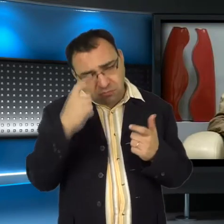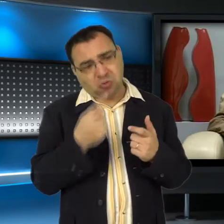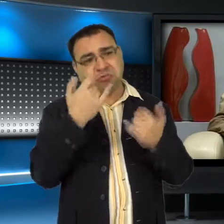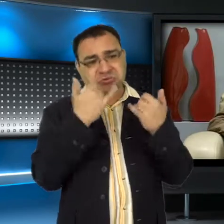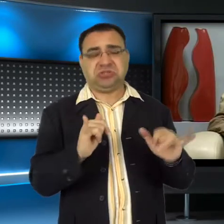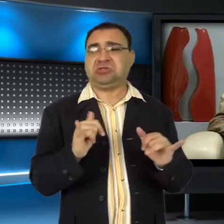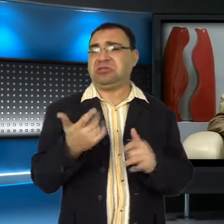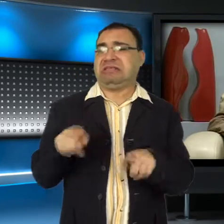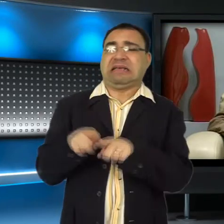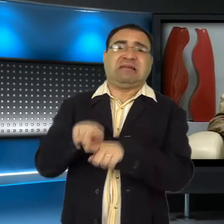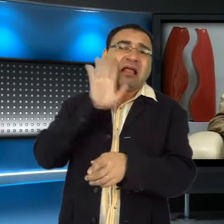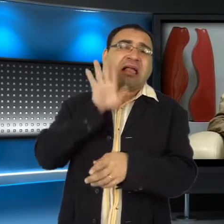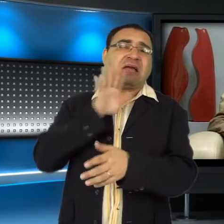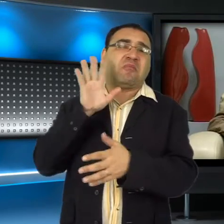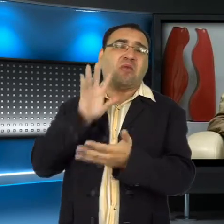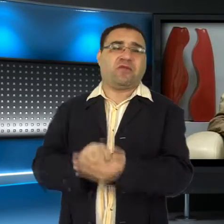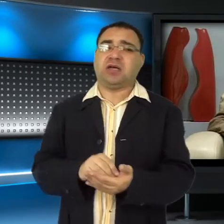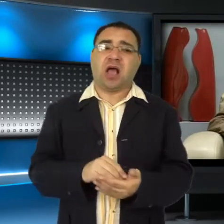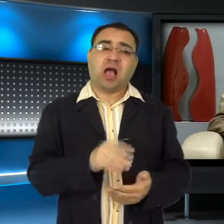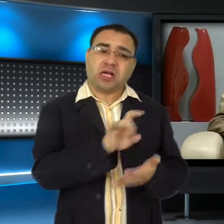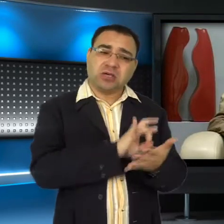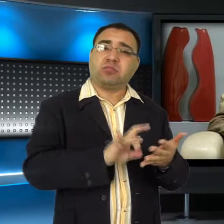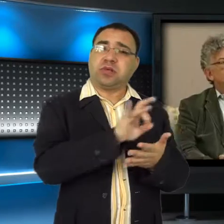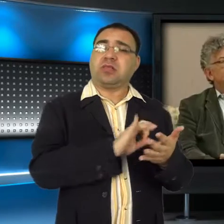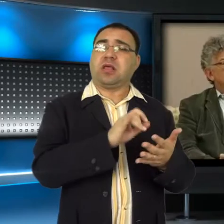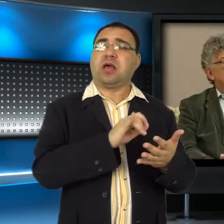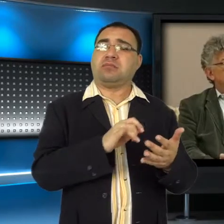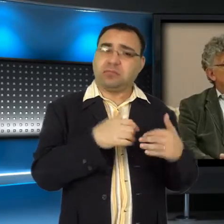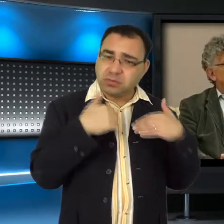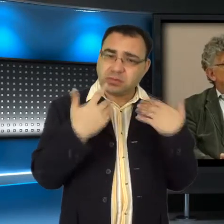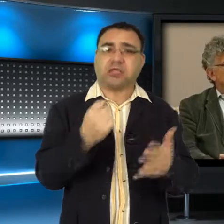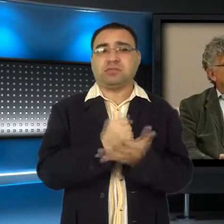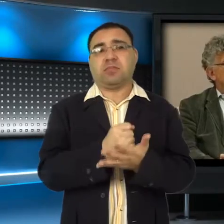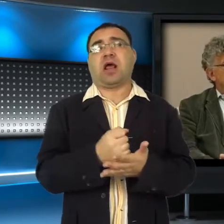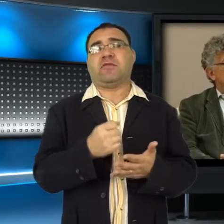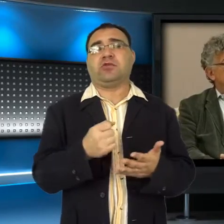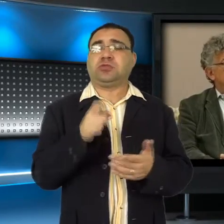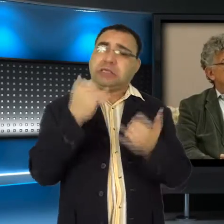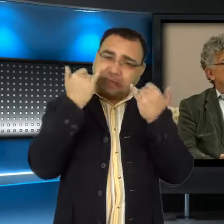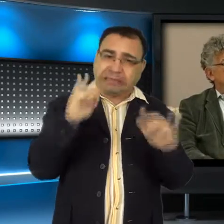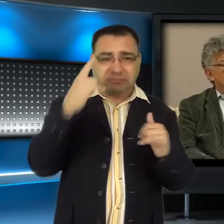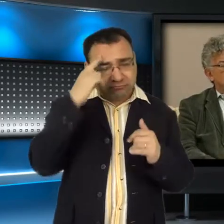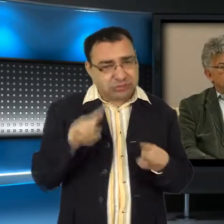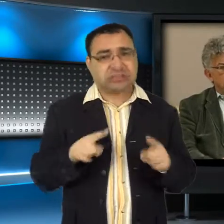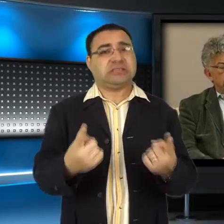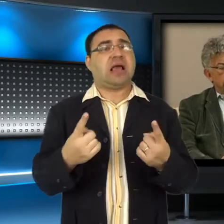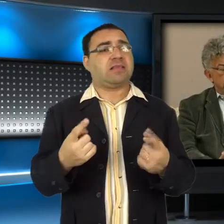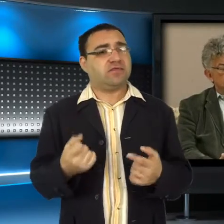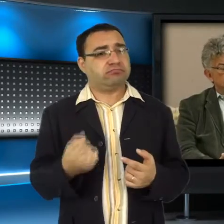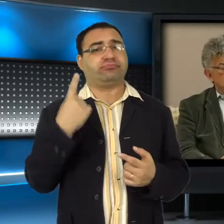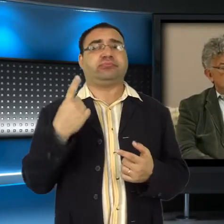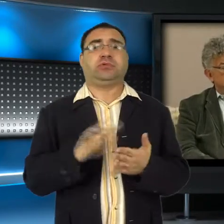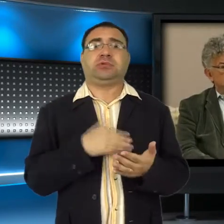chwili. I tutaj samorząd ma rolę zapewnienia prawa do podejmowania inicjatyw. Wiadomo, że